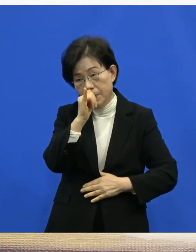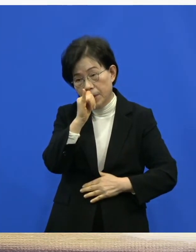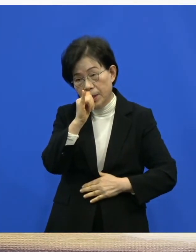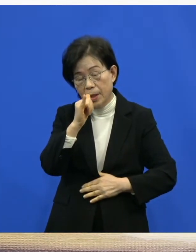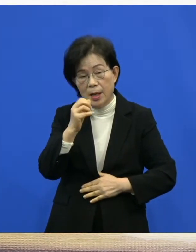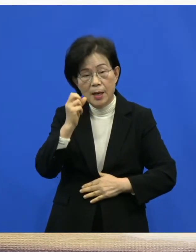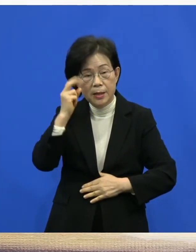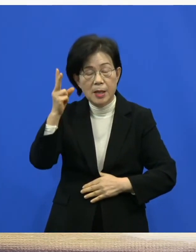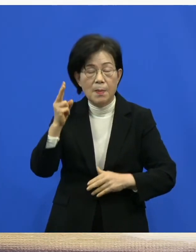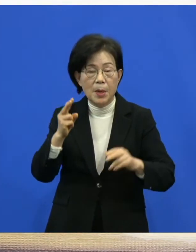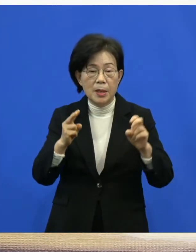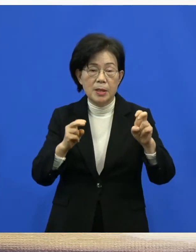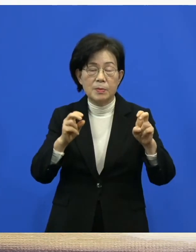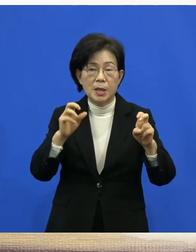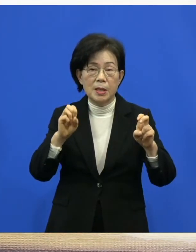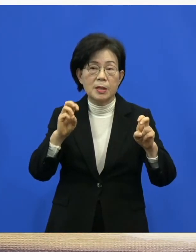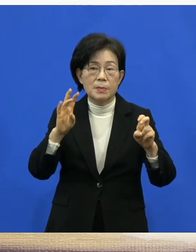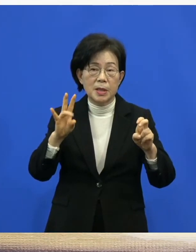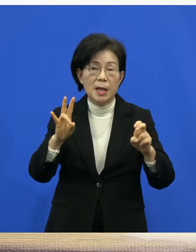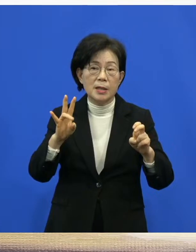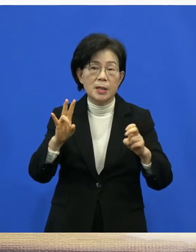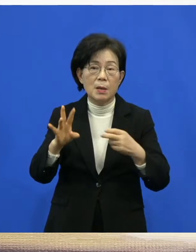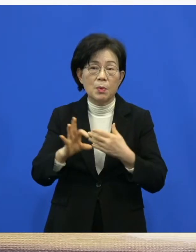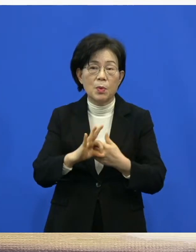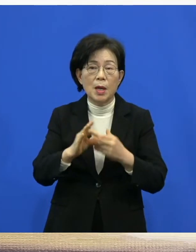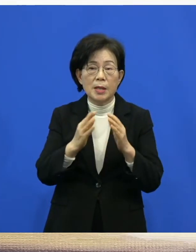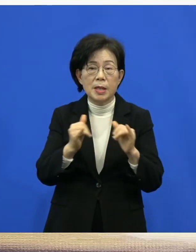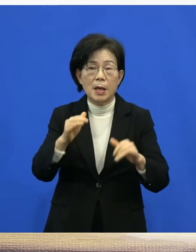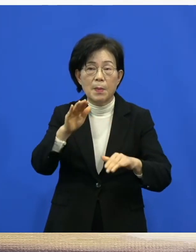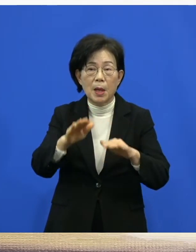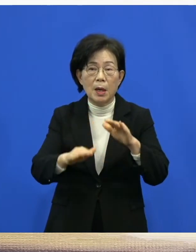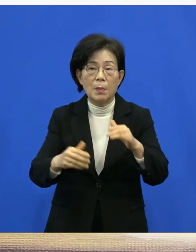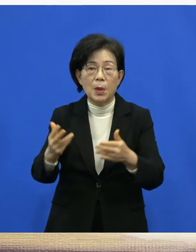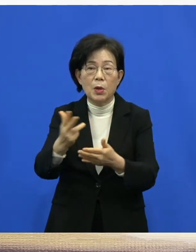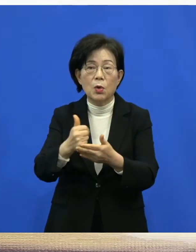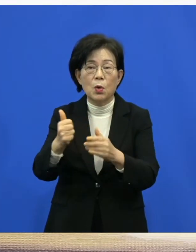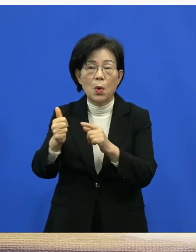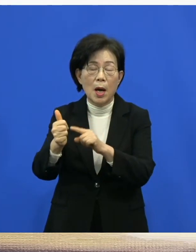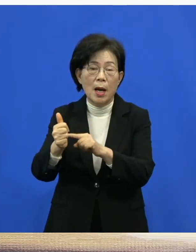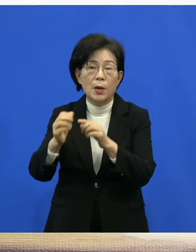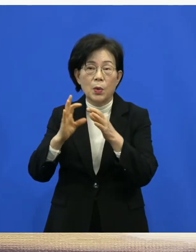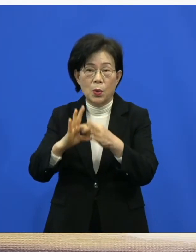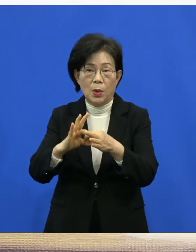잠언 20장 24절에 사람의 걸음은 여호와로 말미암나